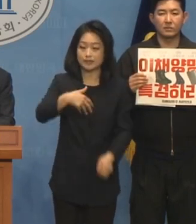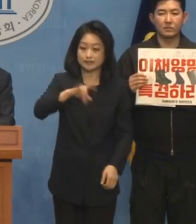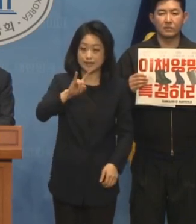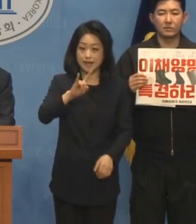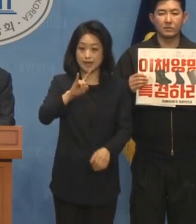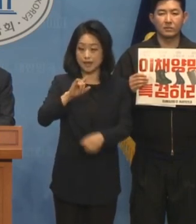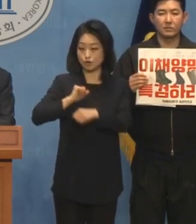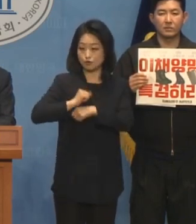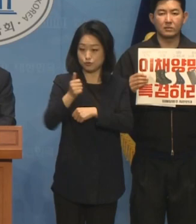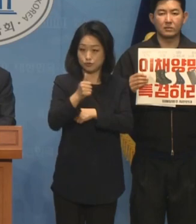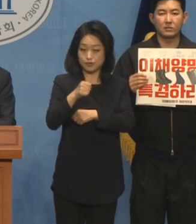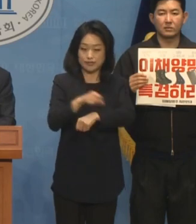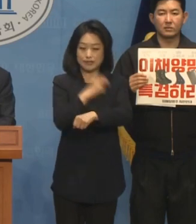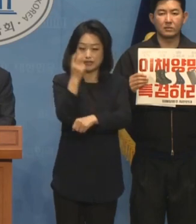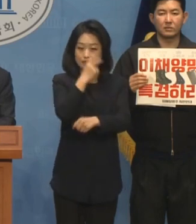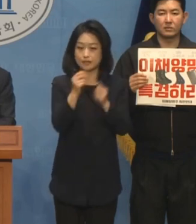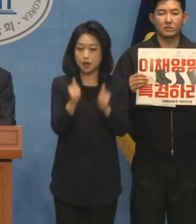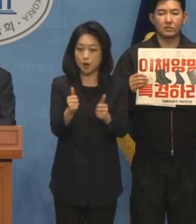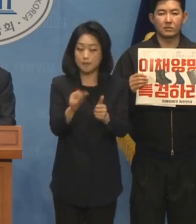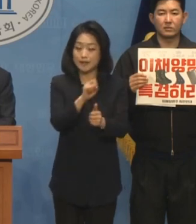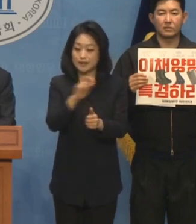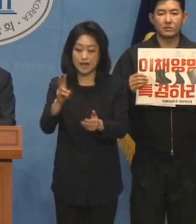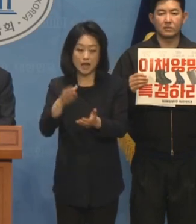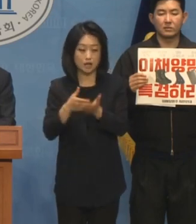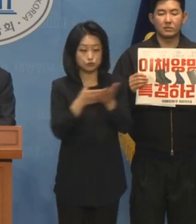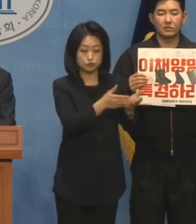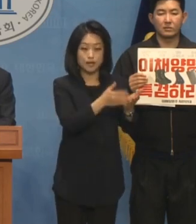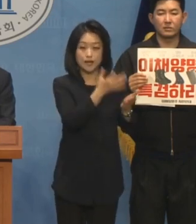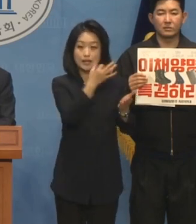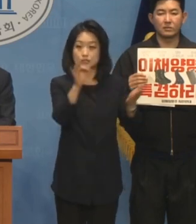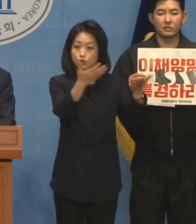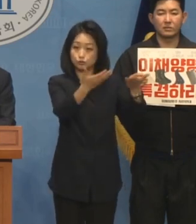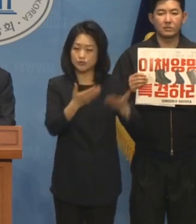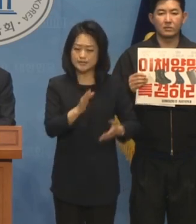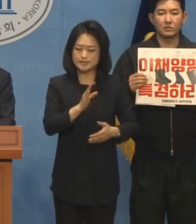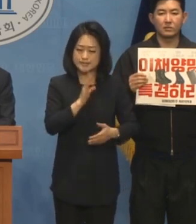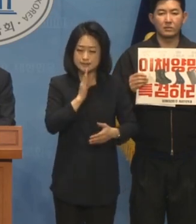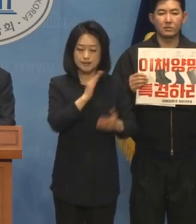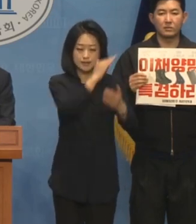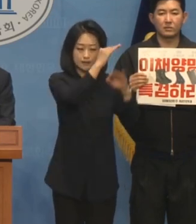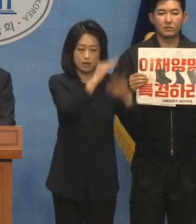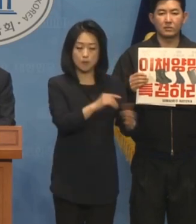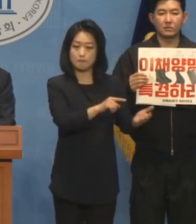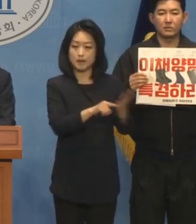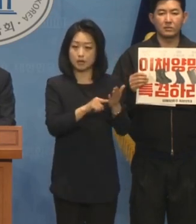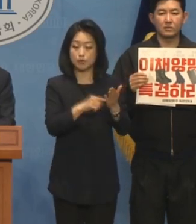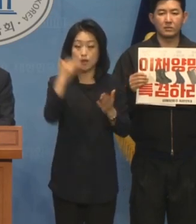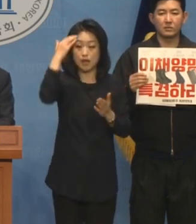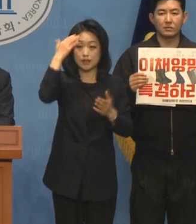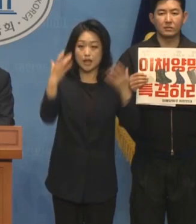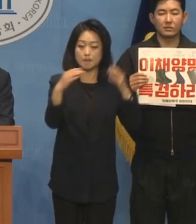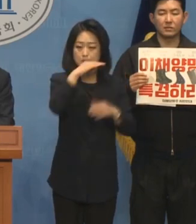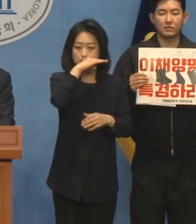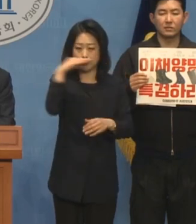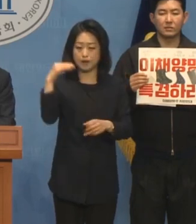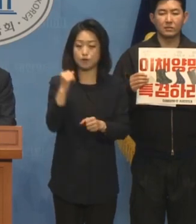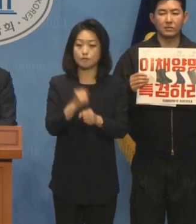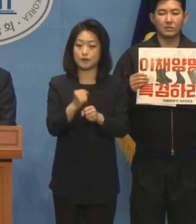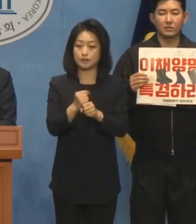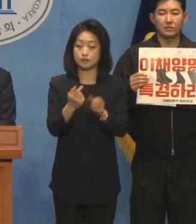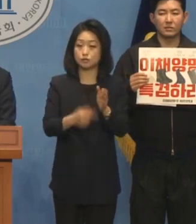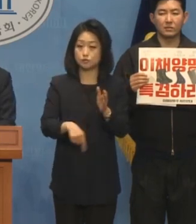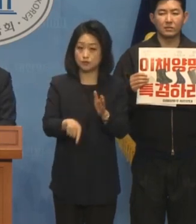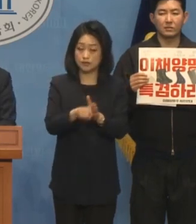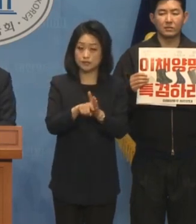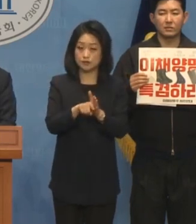특검 등 야당이 주장하는 특검을 수용해 진실을 밝히고 하루빨리 대한민국이 바로 설 수